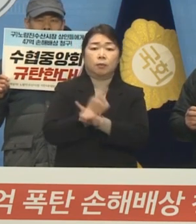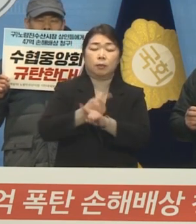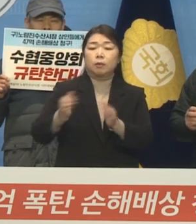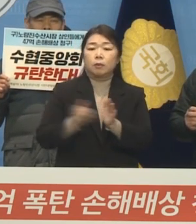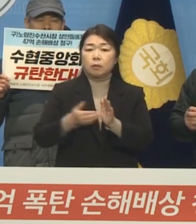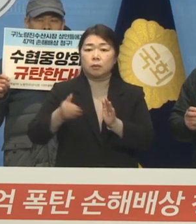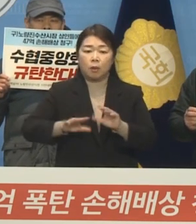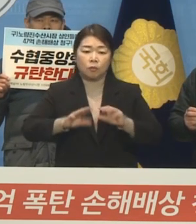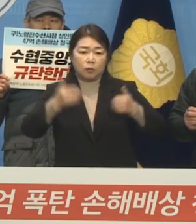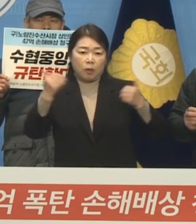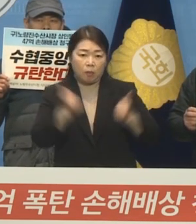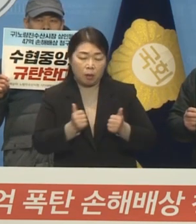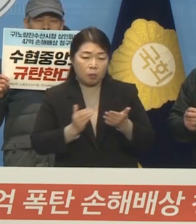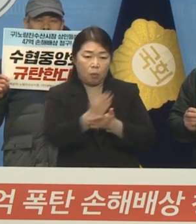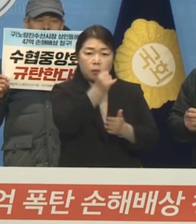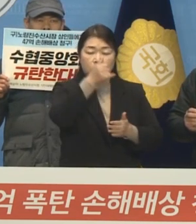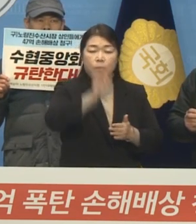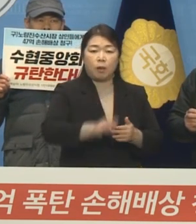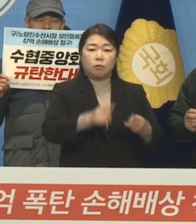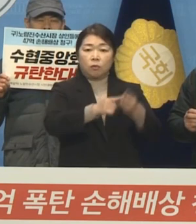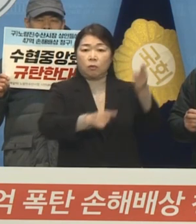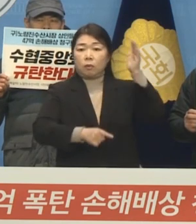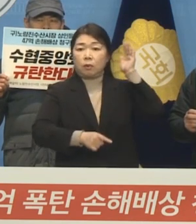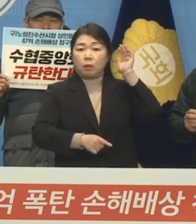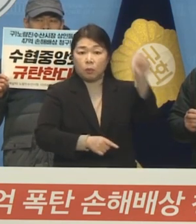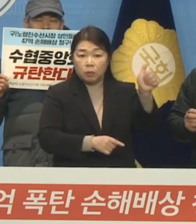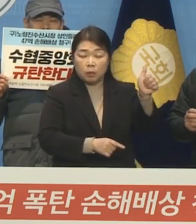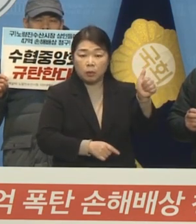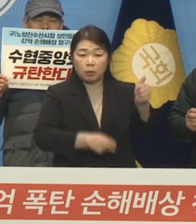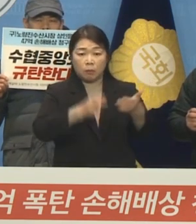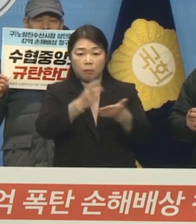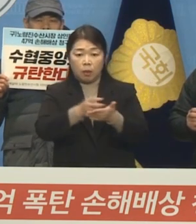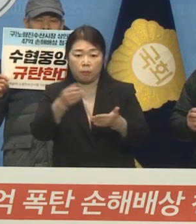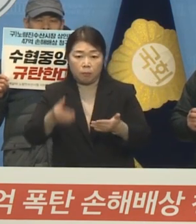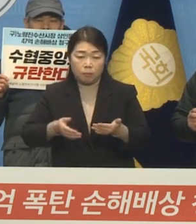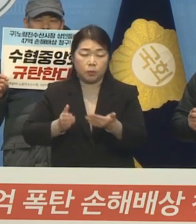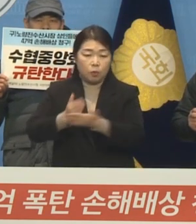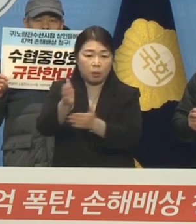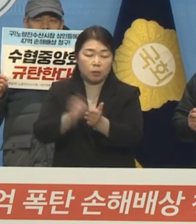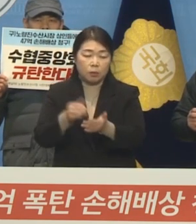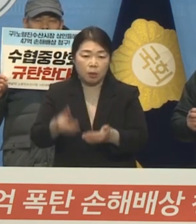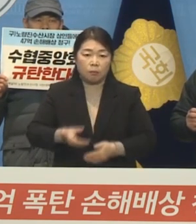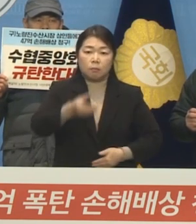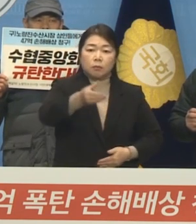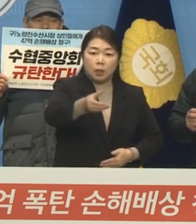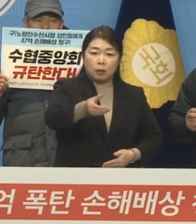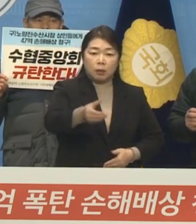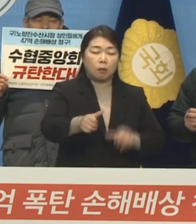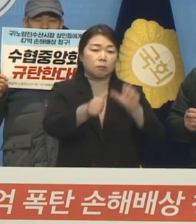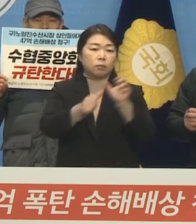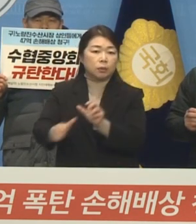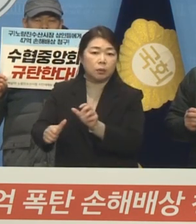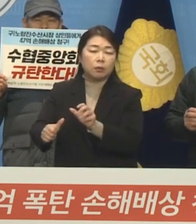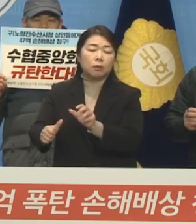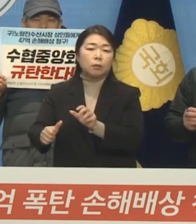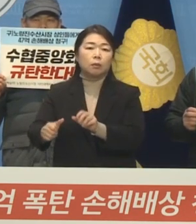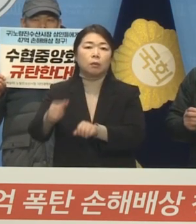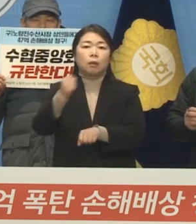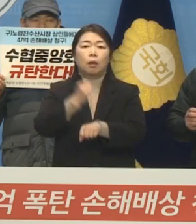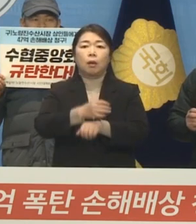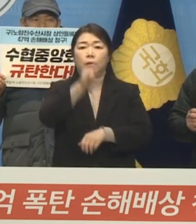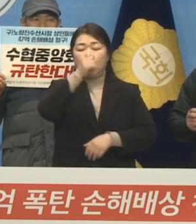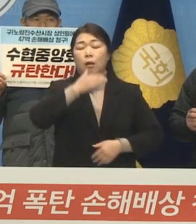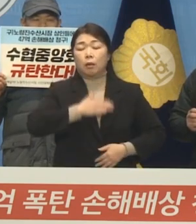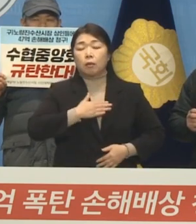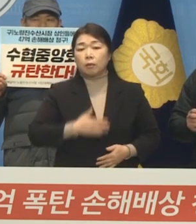했지만 윤석열 대통령께서 지금 제2 요구를 해서 지금 무산된 걸로 지금 알고